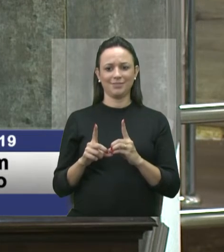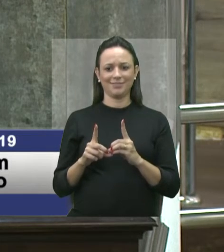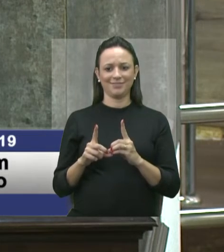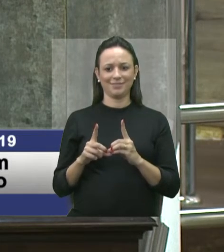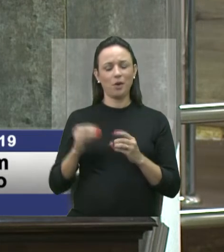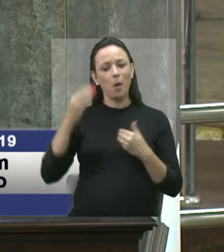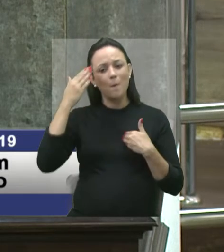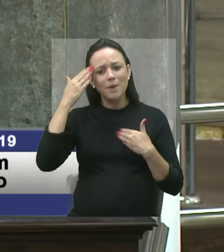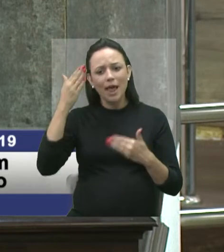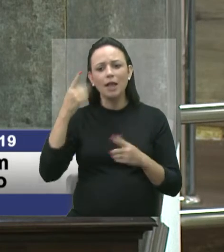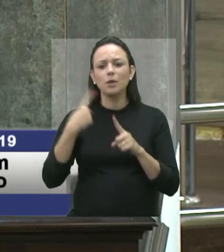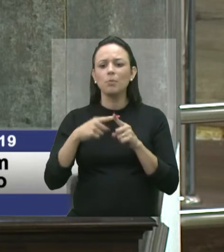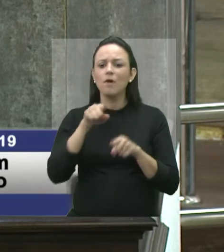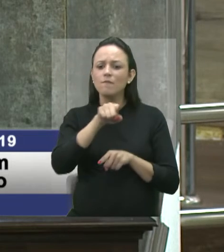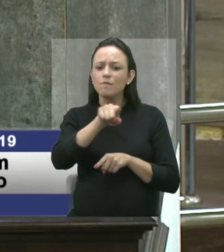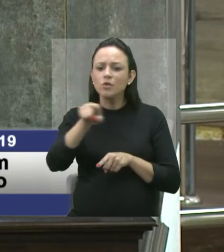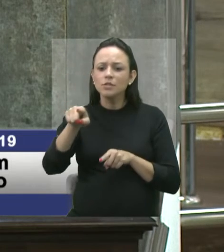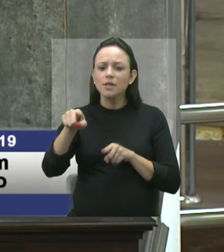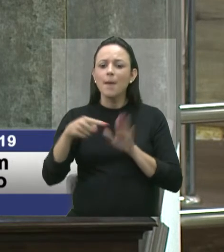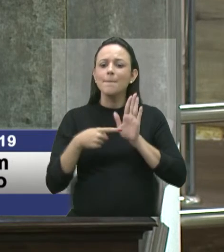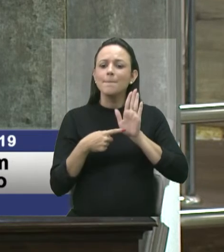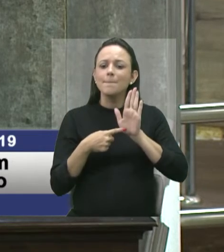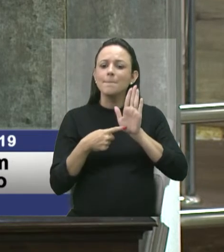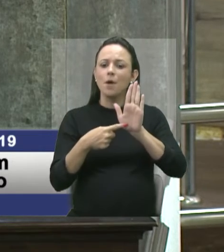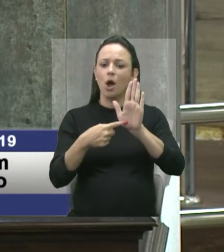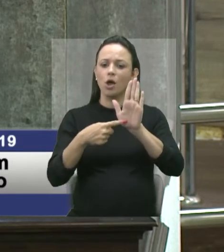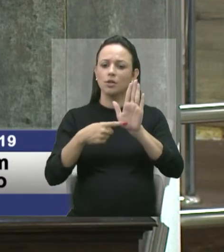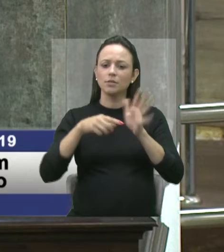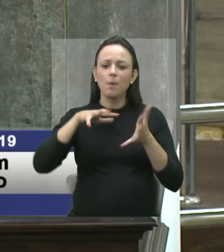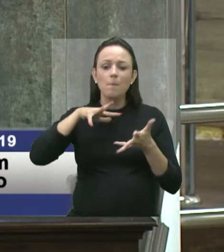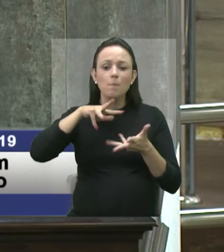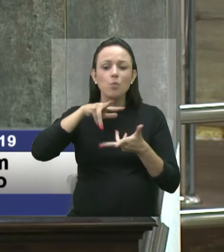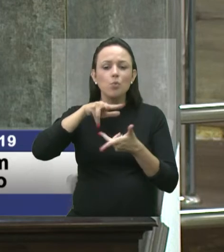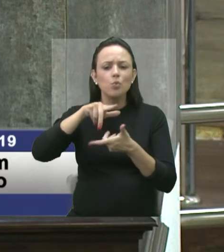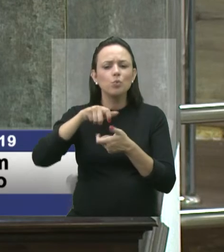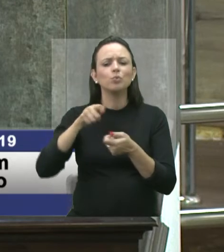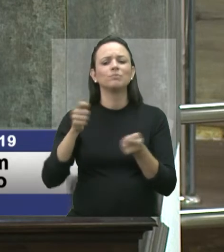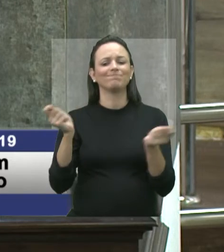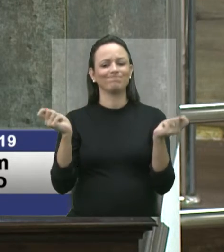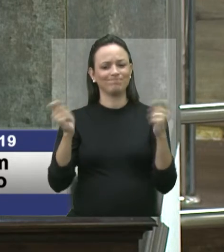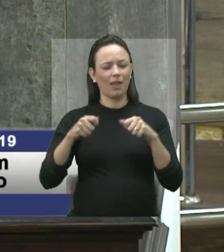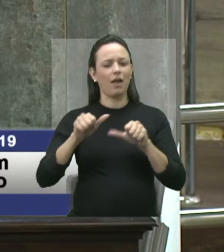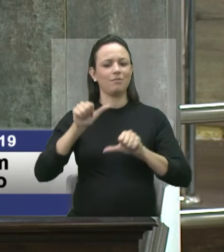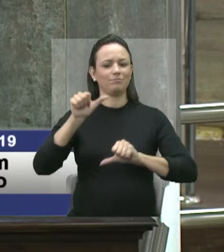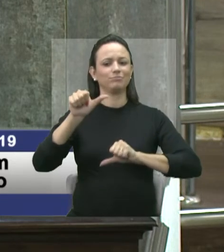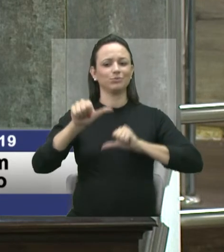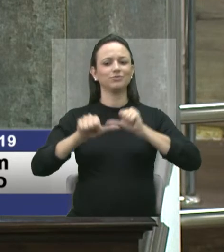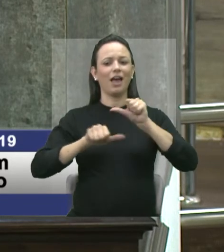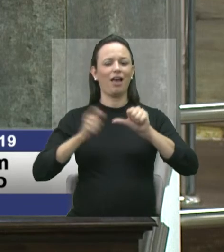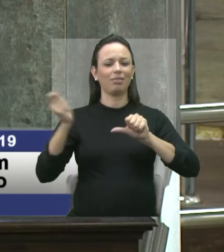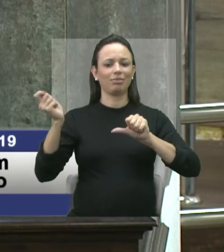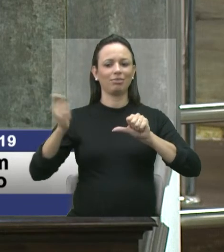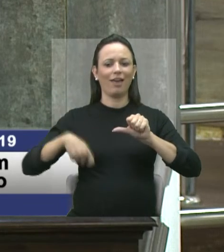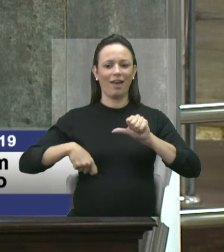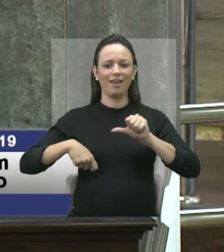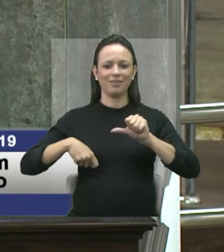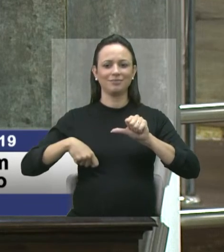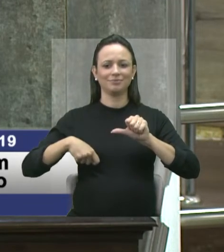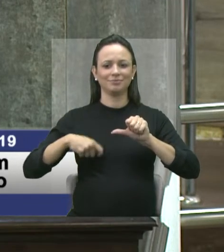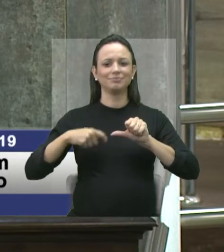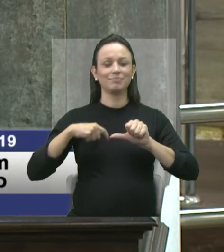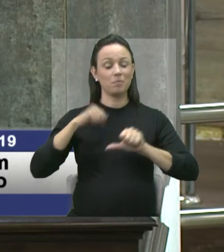mundo pode ser mudado quando nós mudamos o nosso